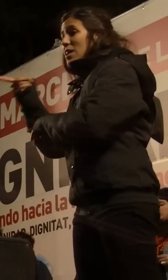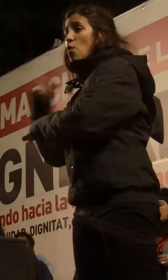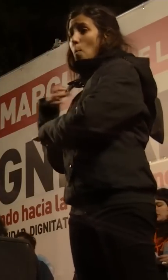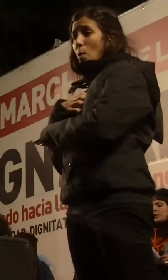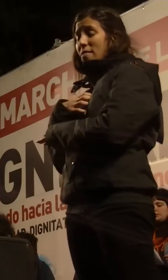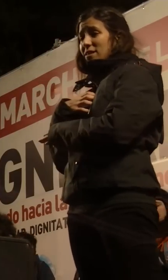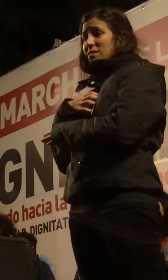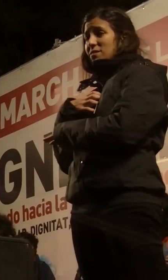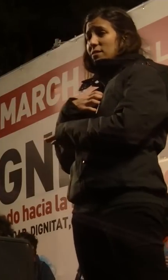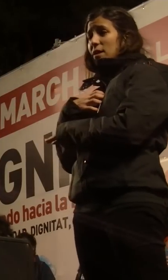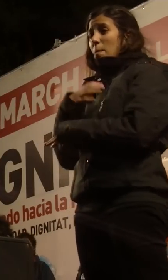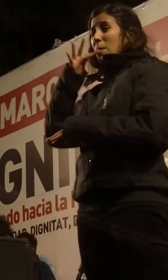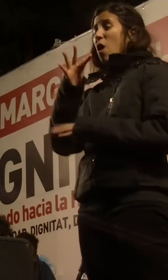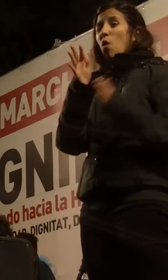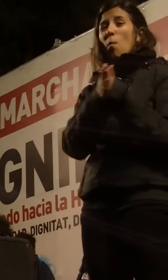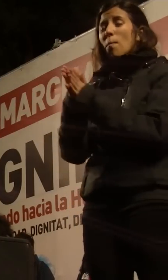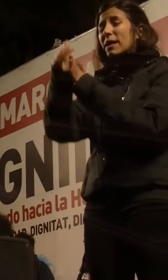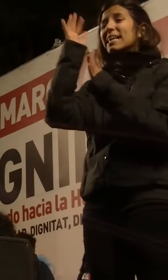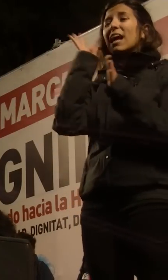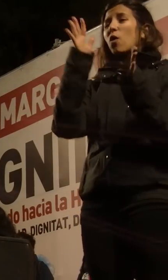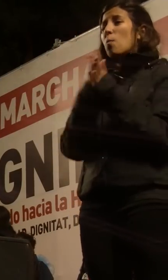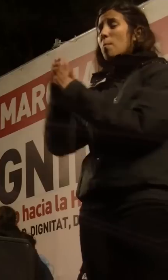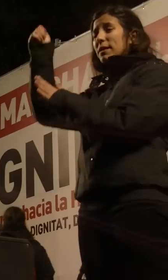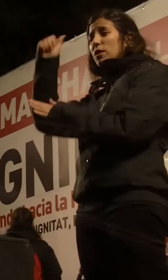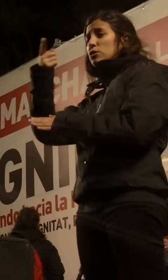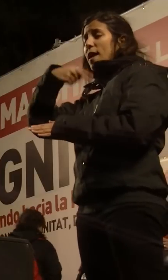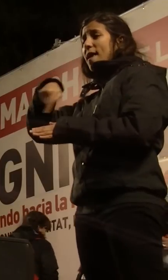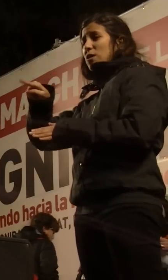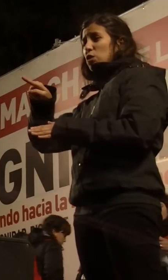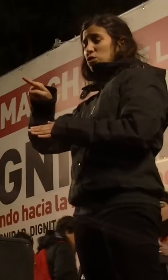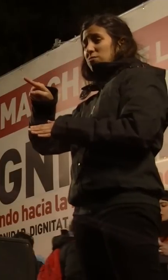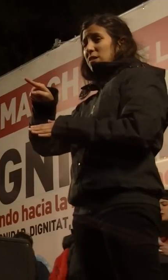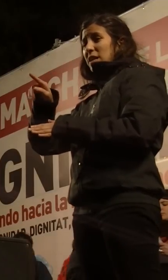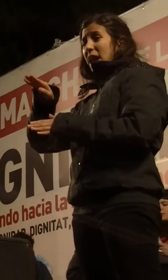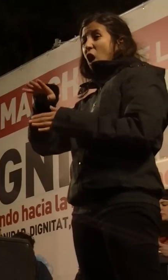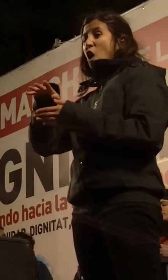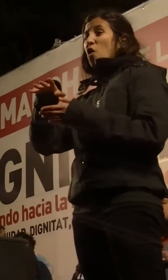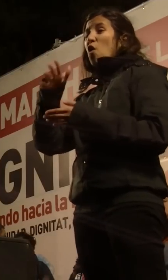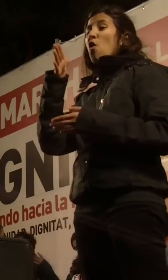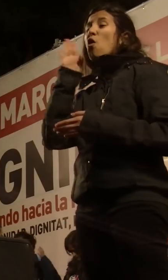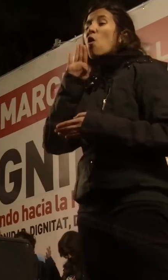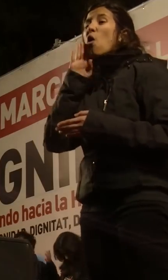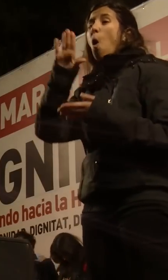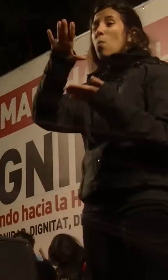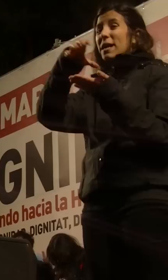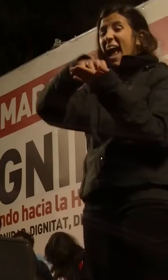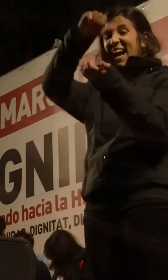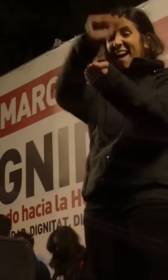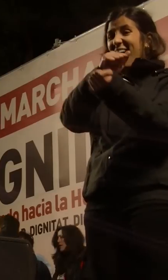cuando hay cientos de compañeras y compañeros que se enfrentan a condenas de cárcel